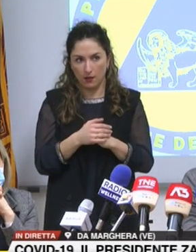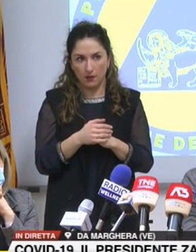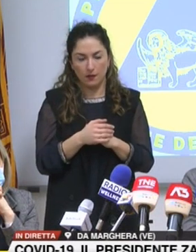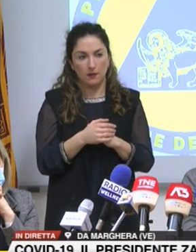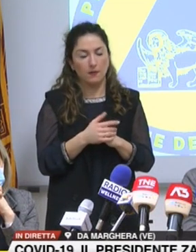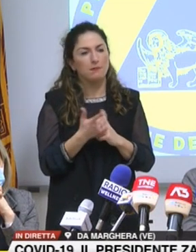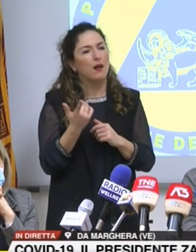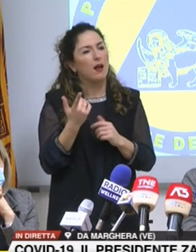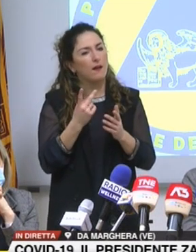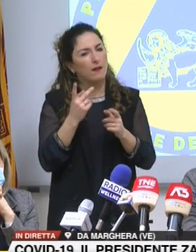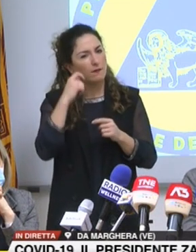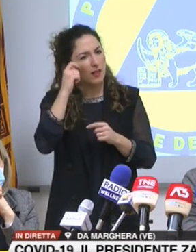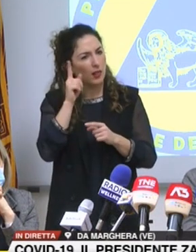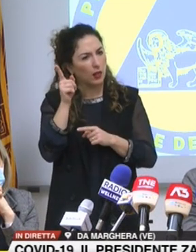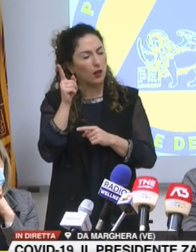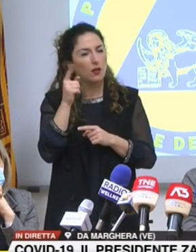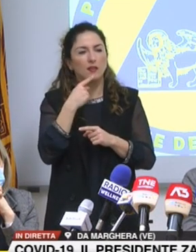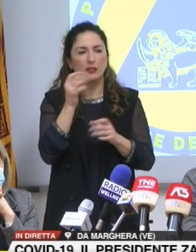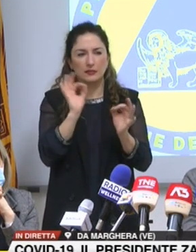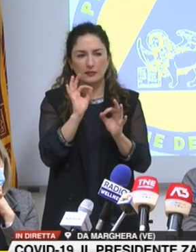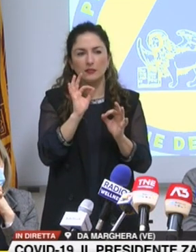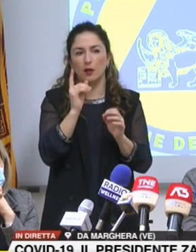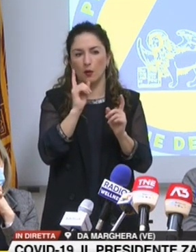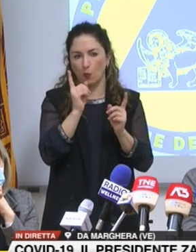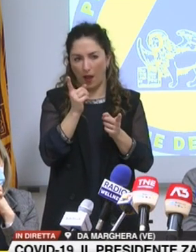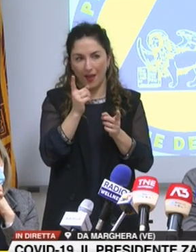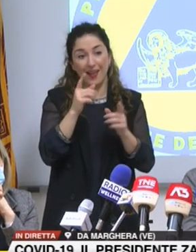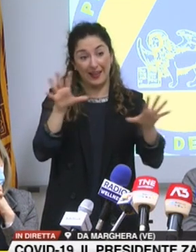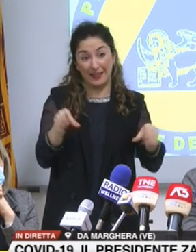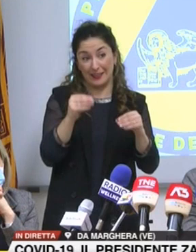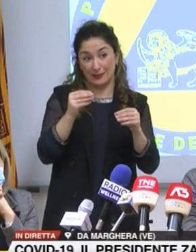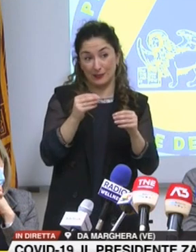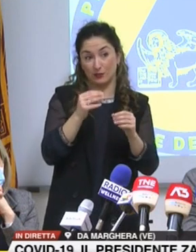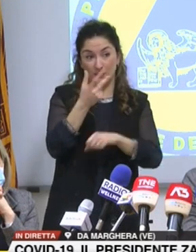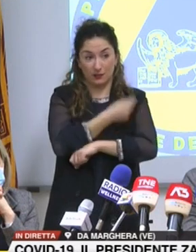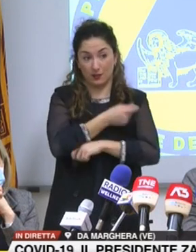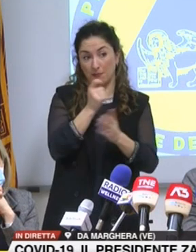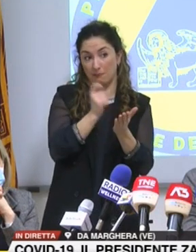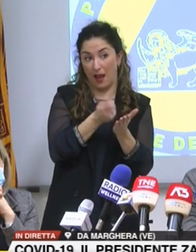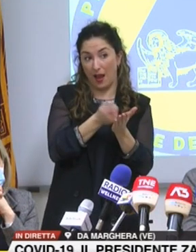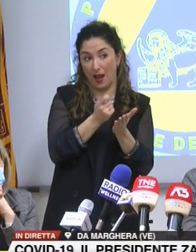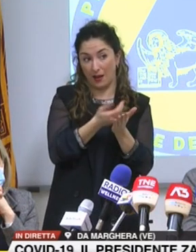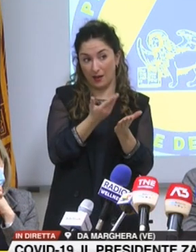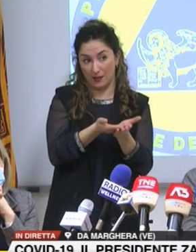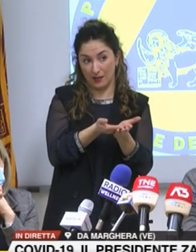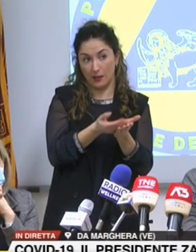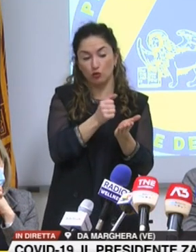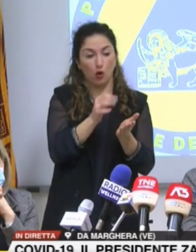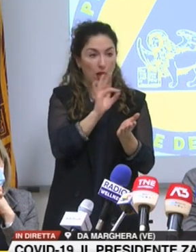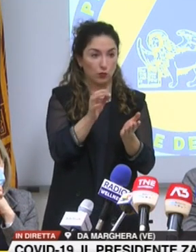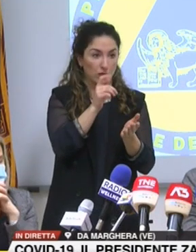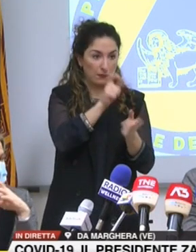non è stato detto nel servizio che inizialmente era a pagamento. Cioè se lo potevano permettere